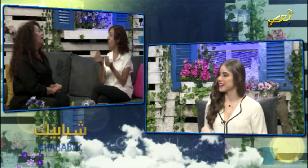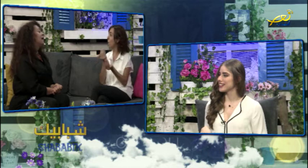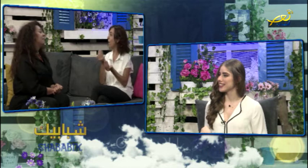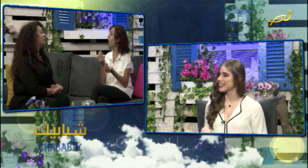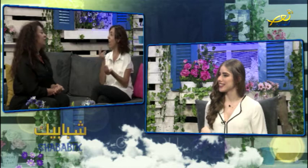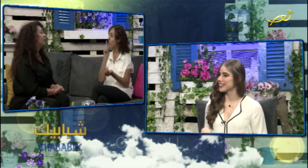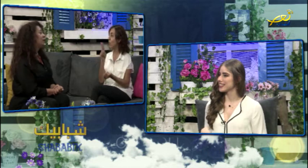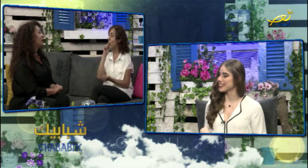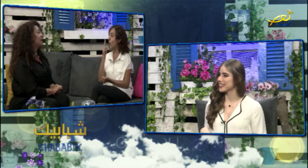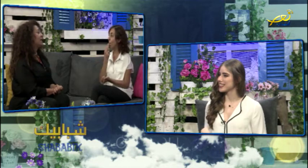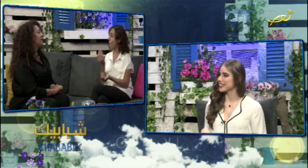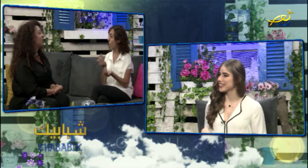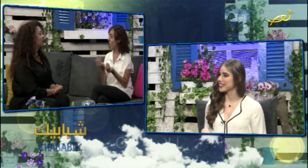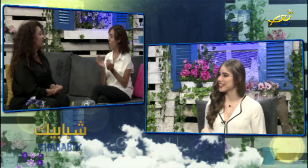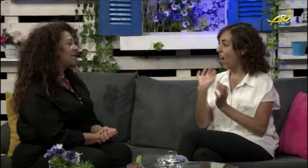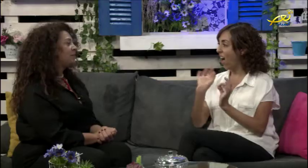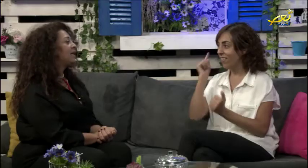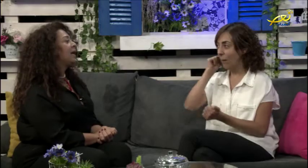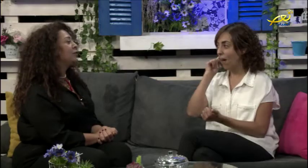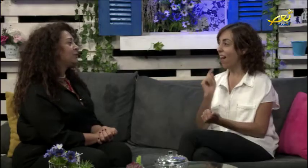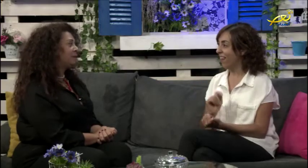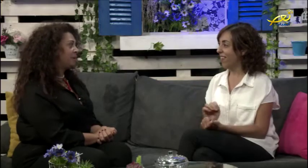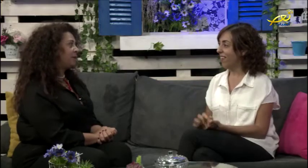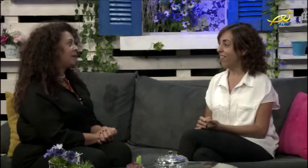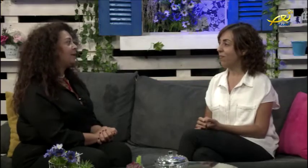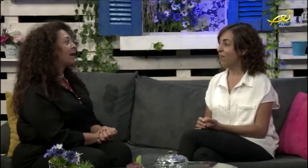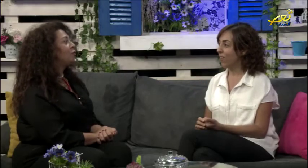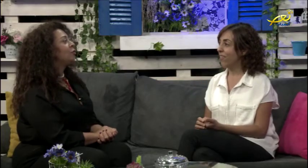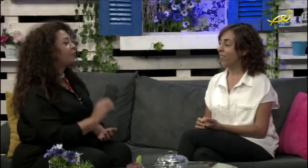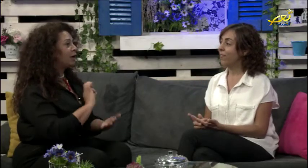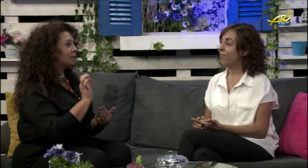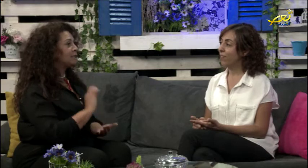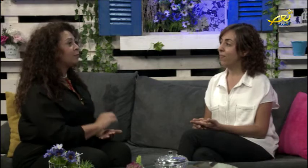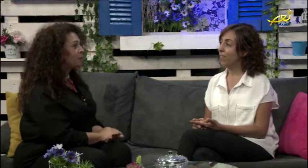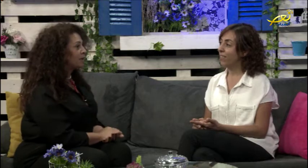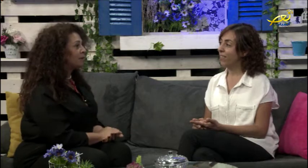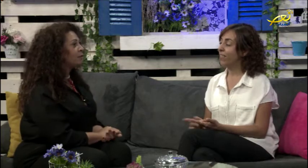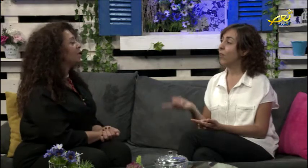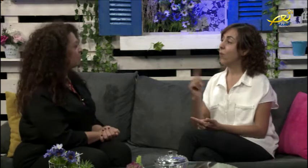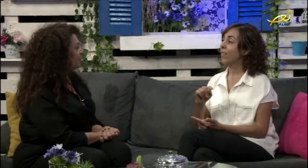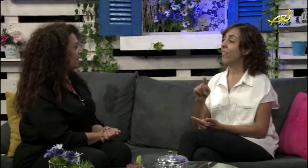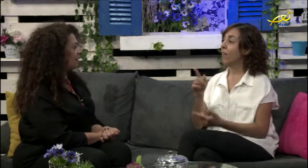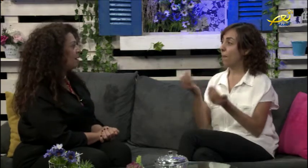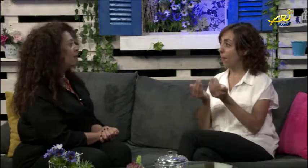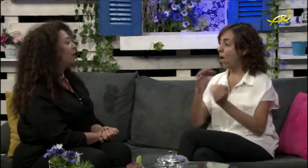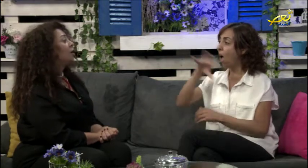أنا بدي أقول لكل الأشخاص يلي بيخلق عندهم بيبي يعملوا له الفحص المبكر من وقت ما بيخلق،